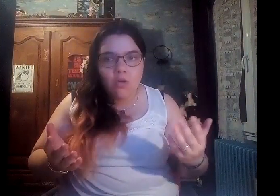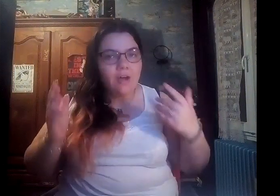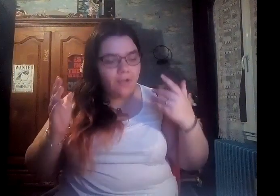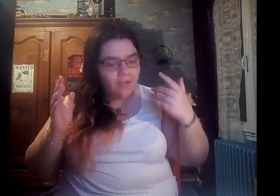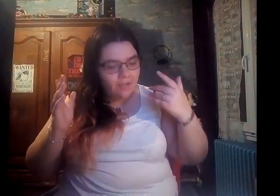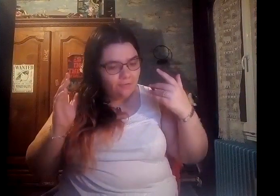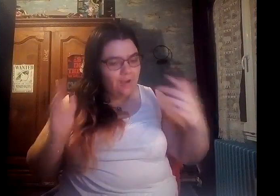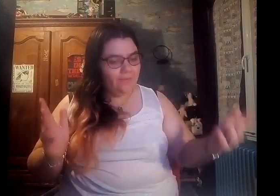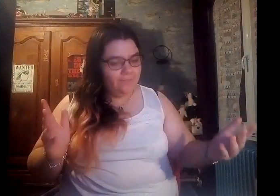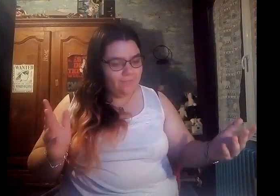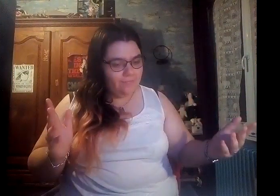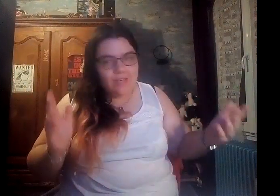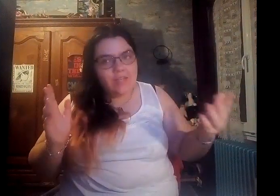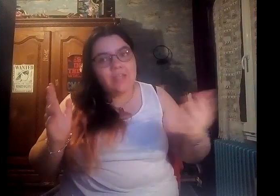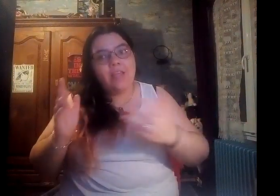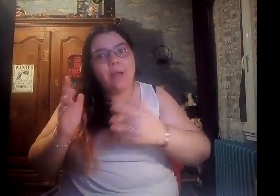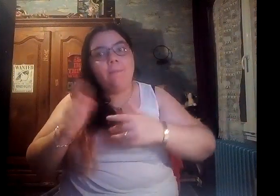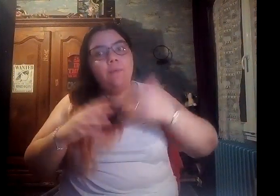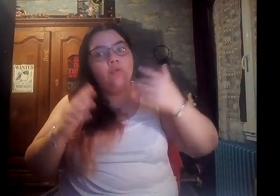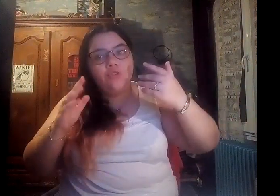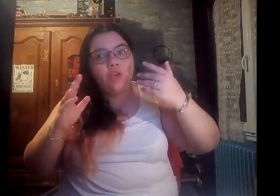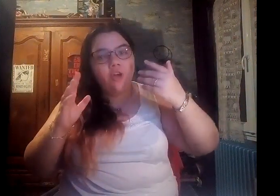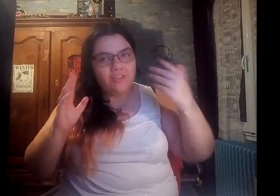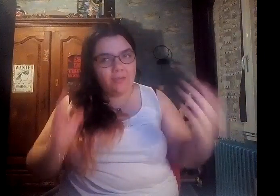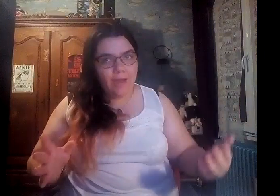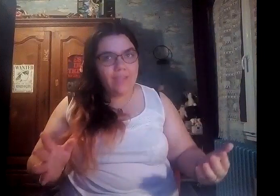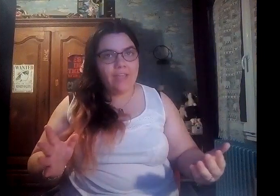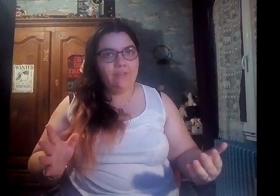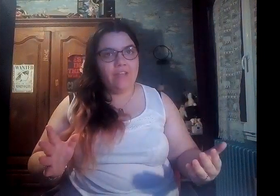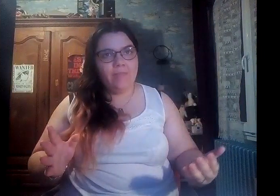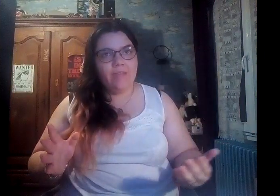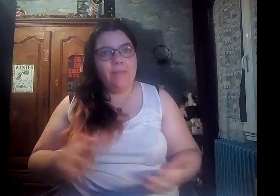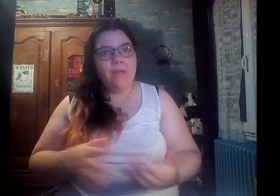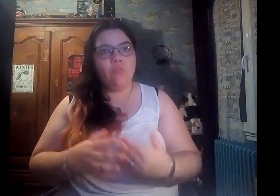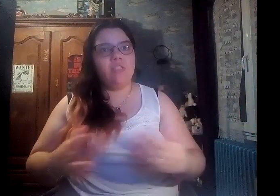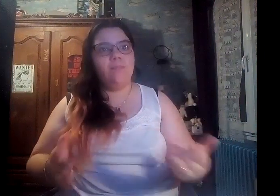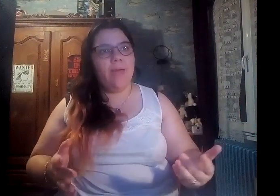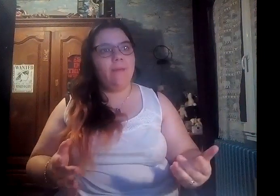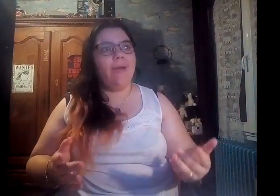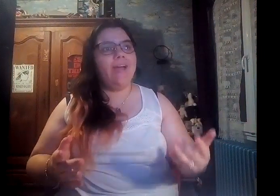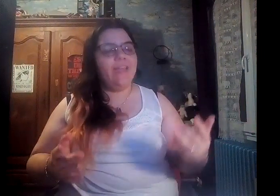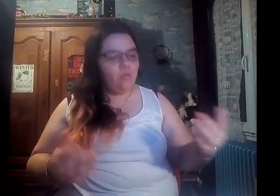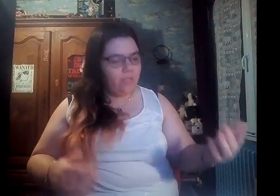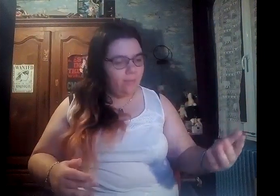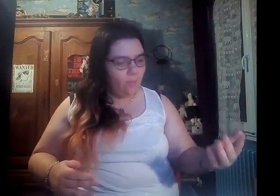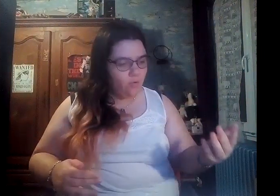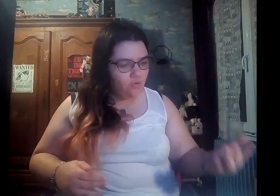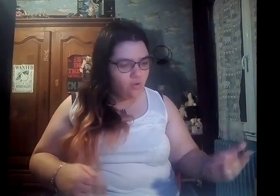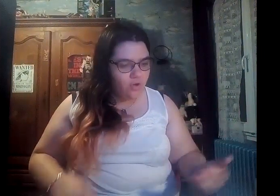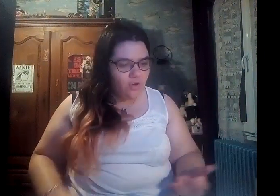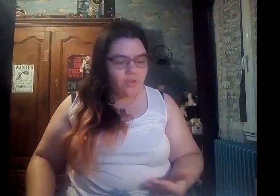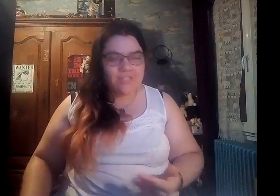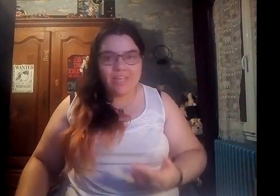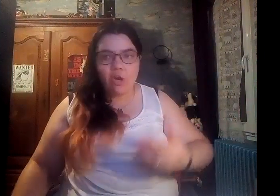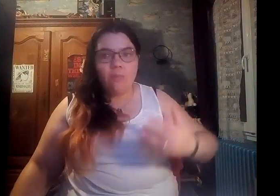enfin voilà il y a plusieurs timelines et vous allez me dire mais on s'y perd bah écoutez pour le coup c'est comme